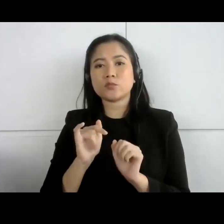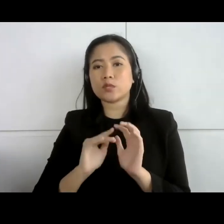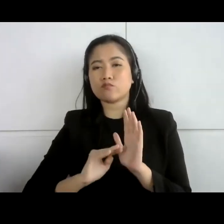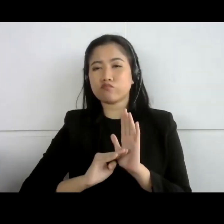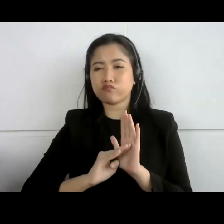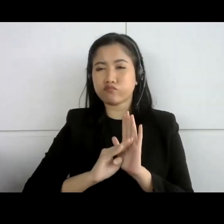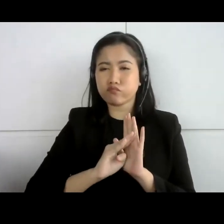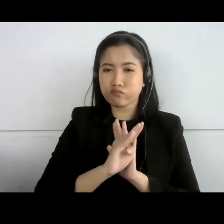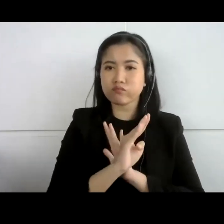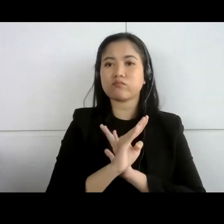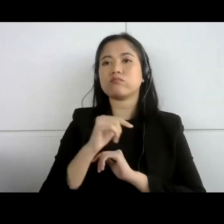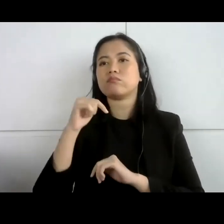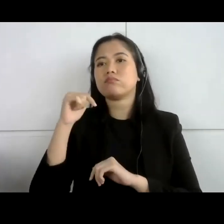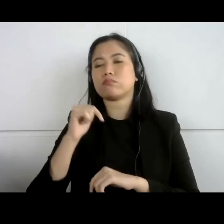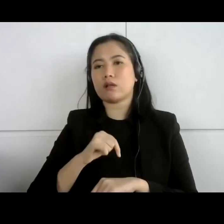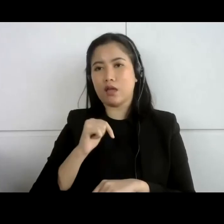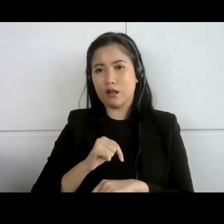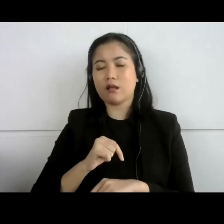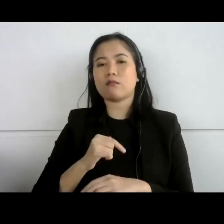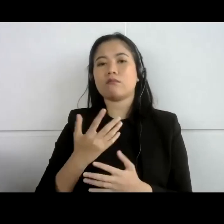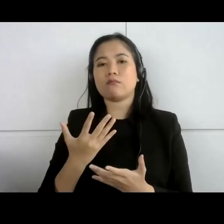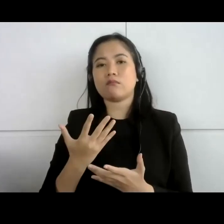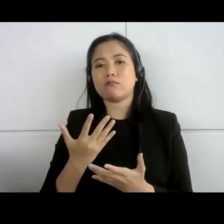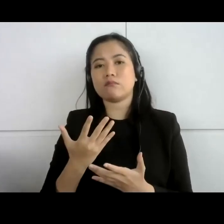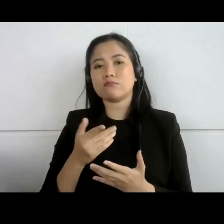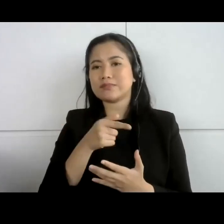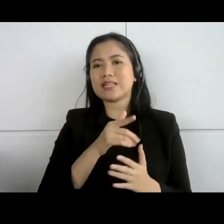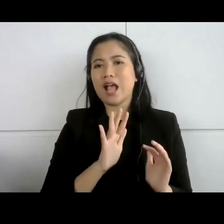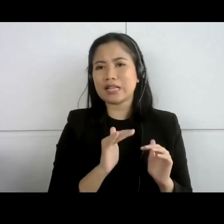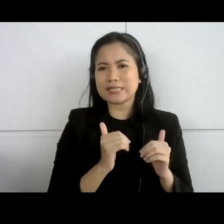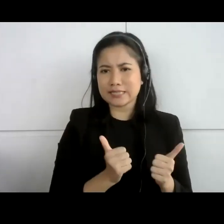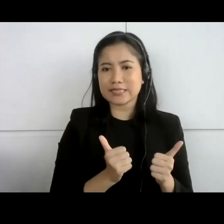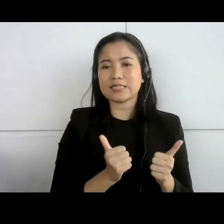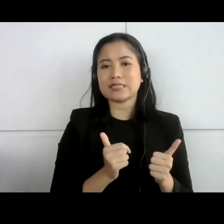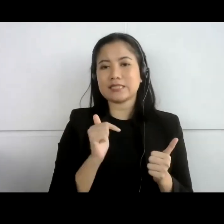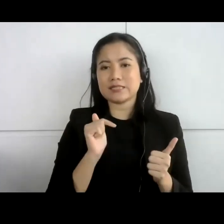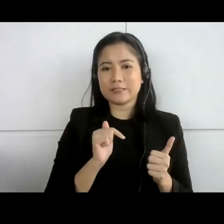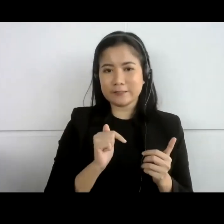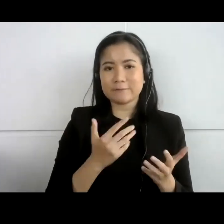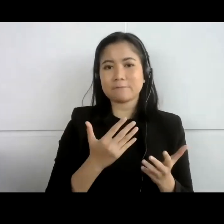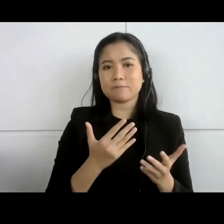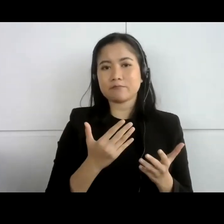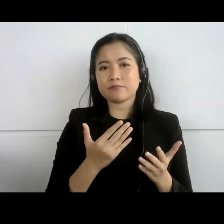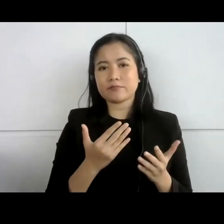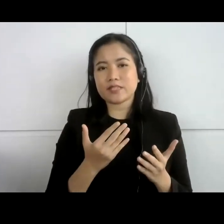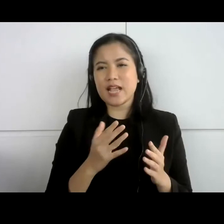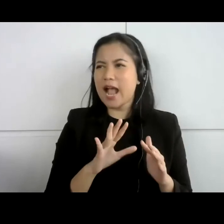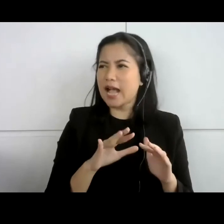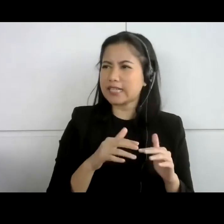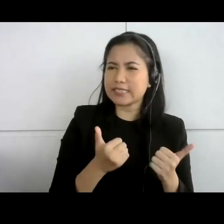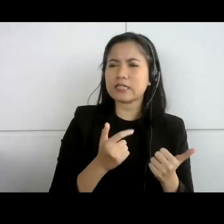meningkat. Sehingga akhirnya hasil ini menjadi hasil yang dianggap